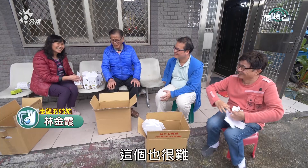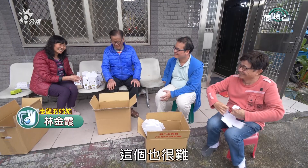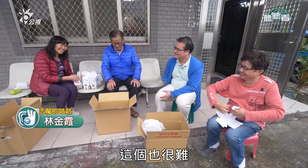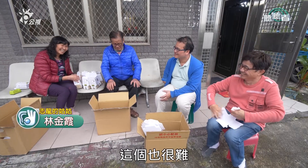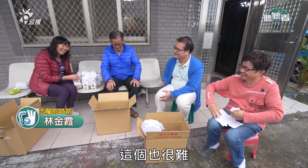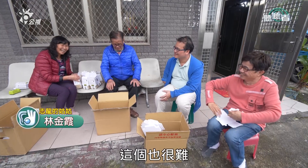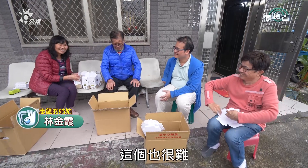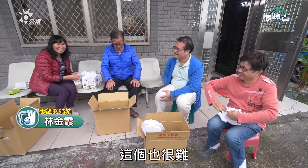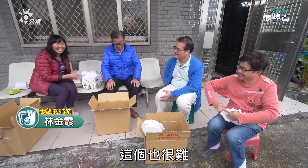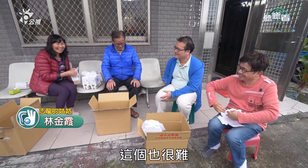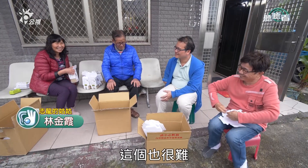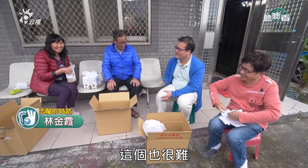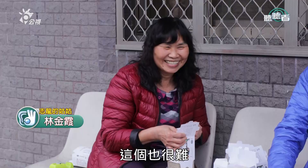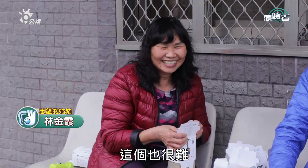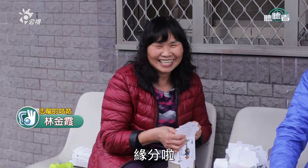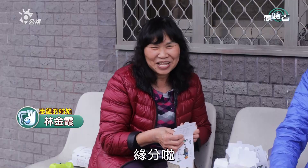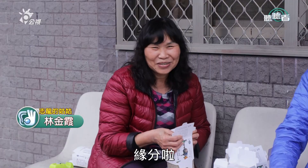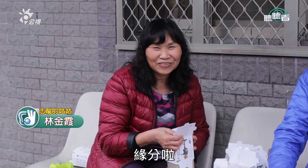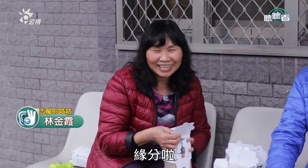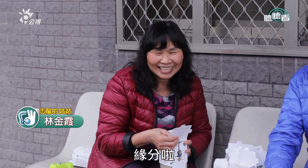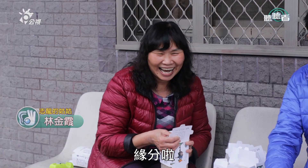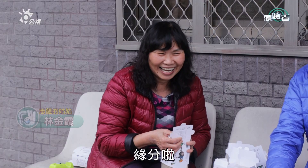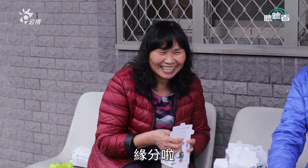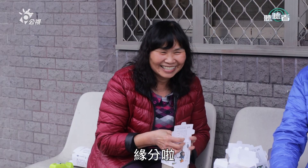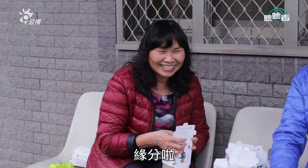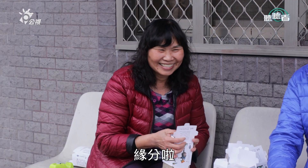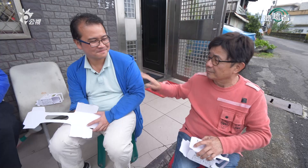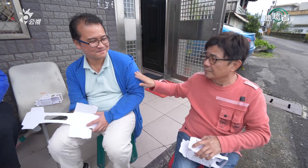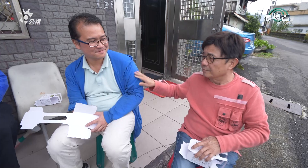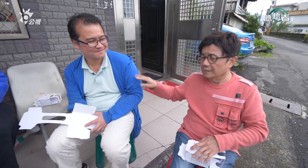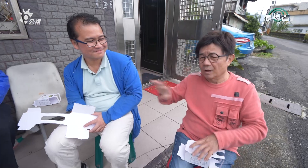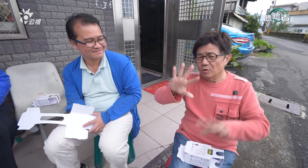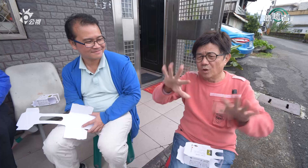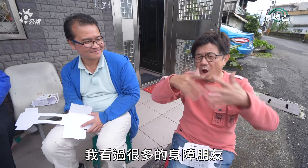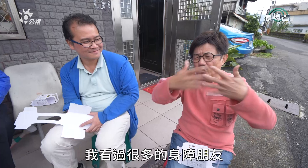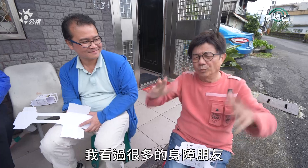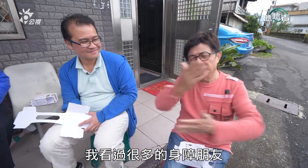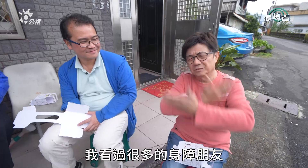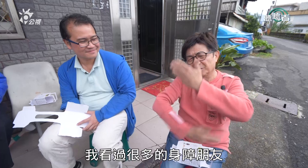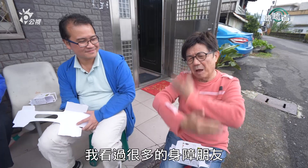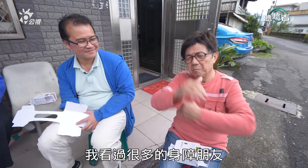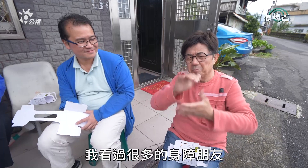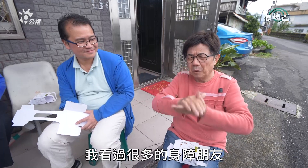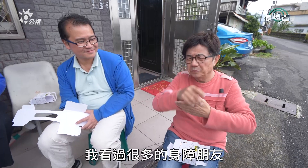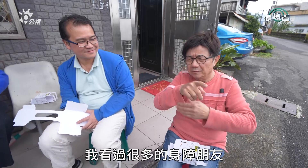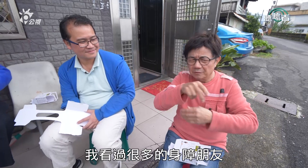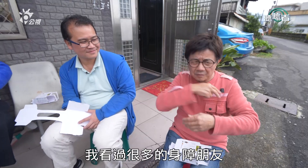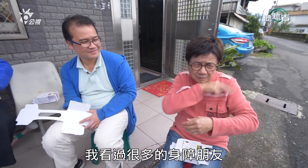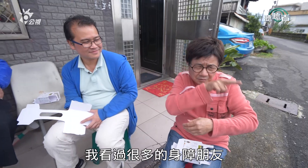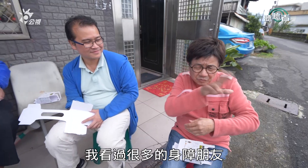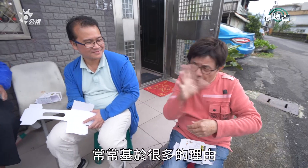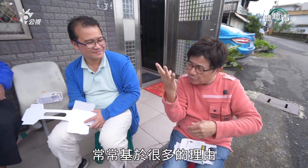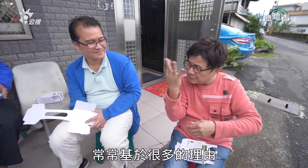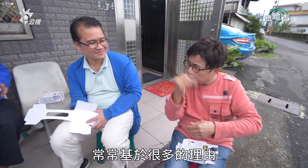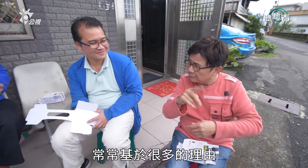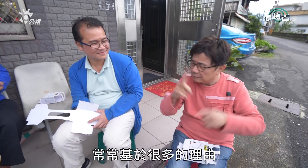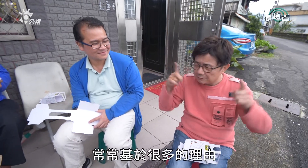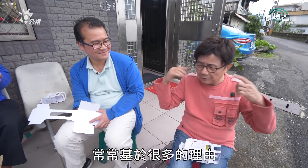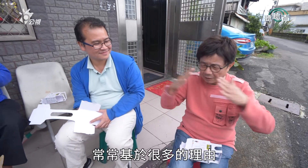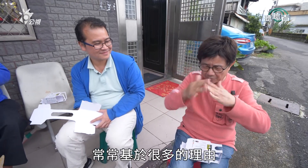这个也很难，缘分呐。 我看过很多的身障朋友啊，常常基于很多的